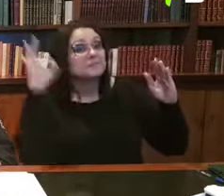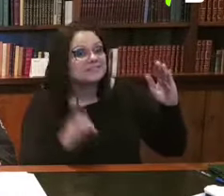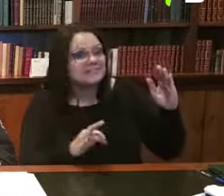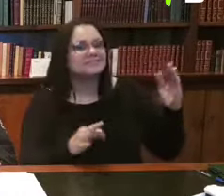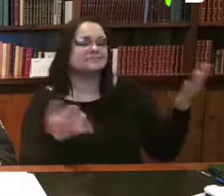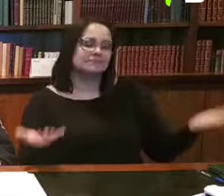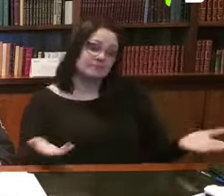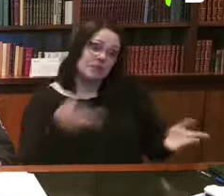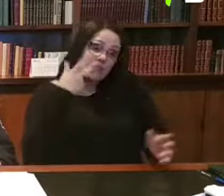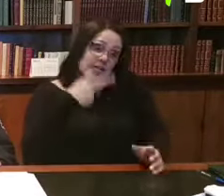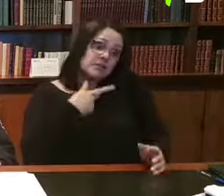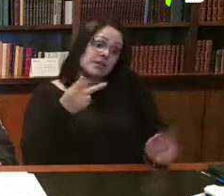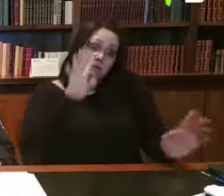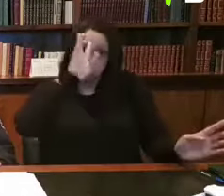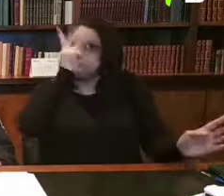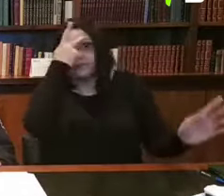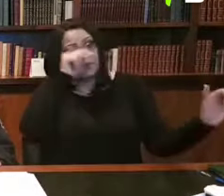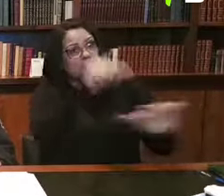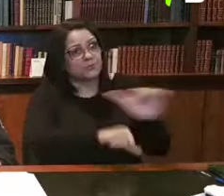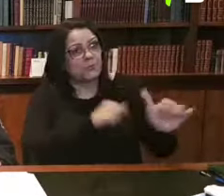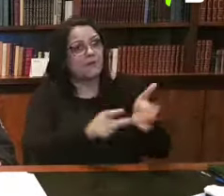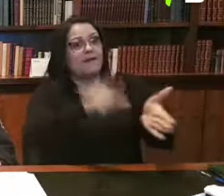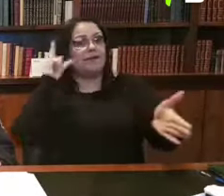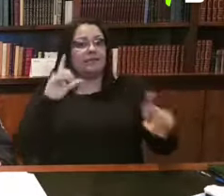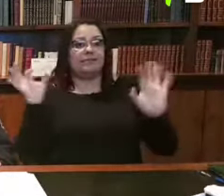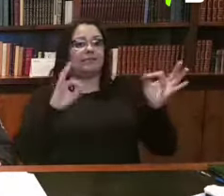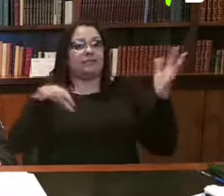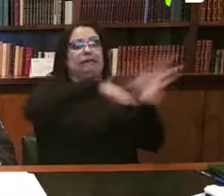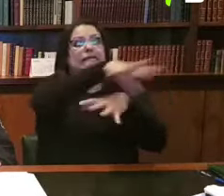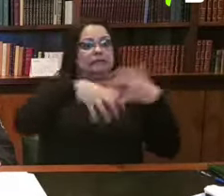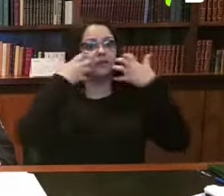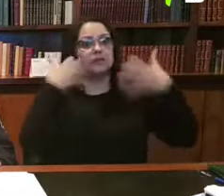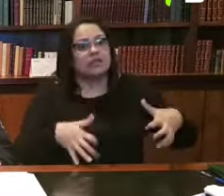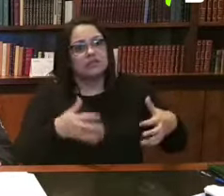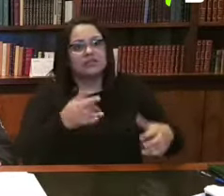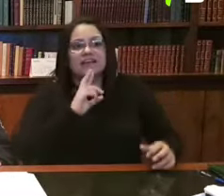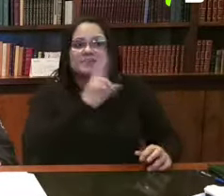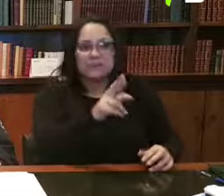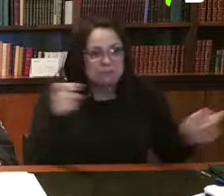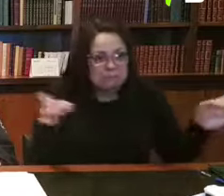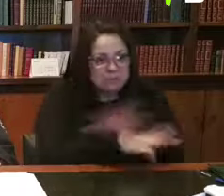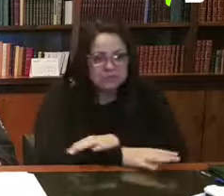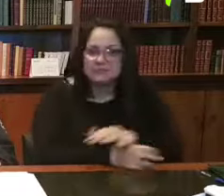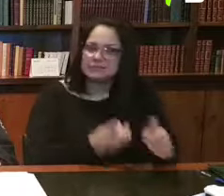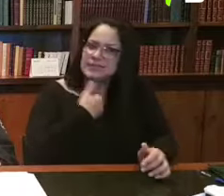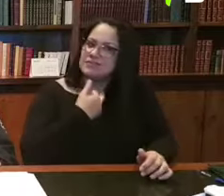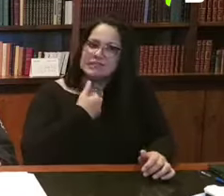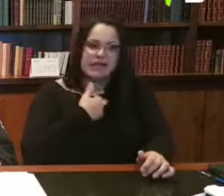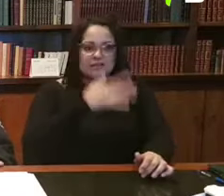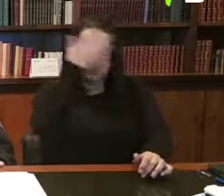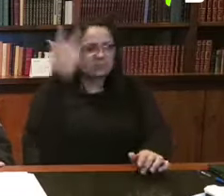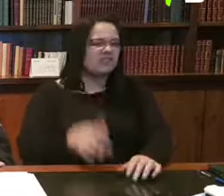mudança de regime houve uma mudança dramática uma crise que nunca aconteceu ninguém sabe a resposta ninguém sabe a resposta então as pessoas